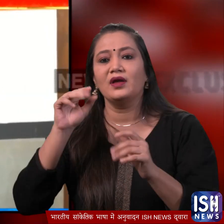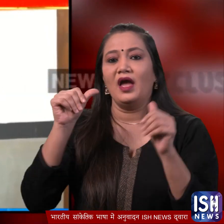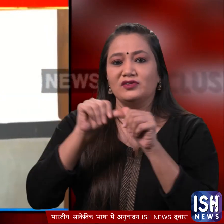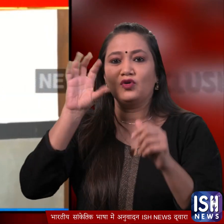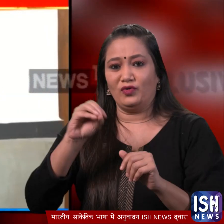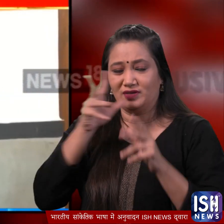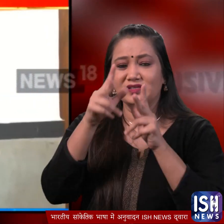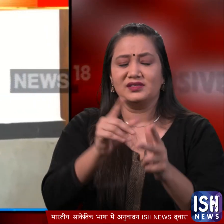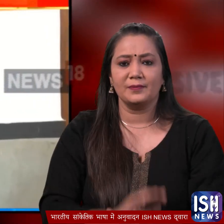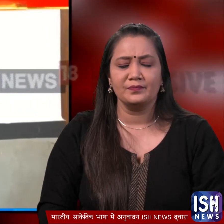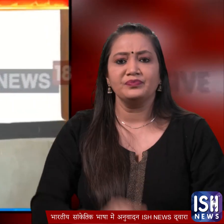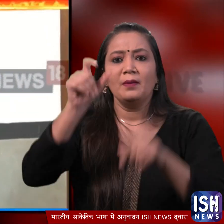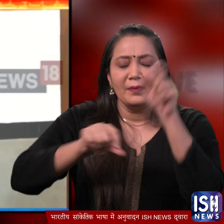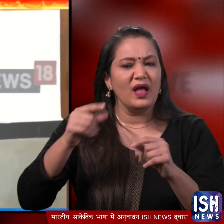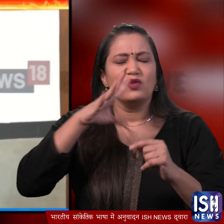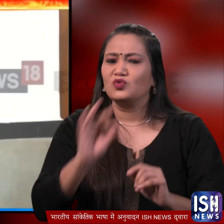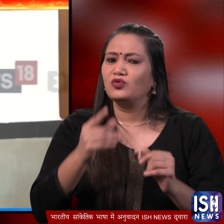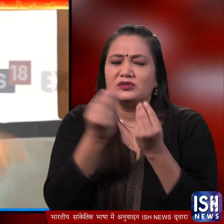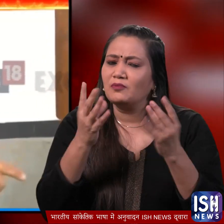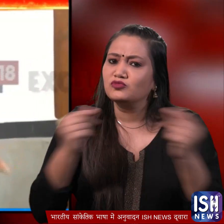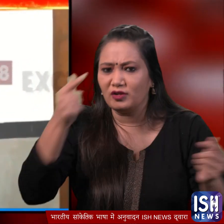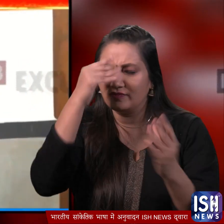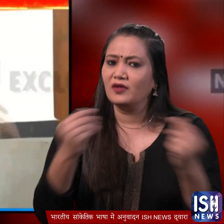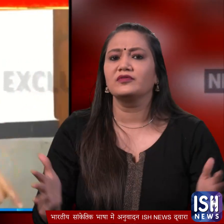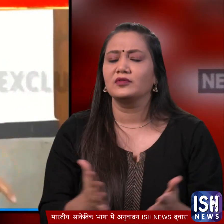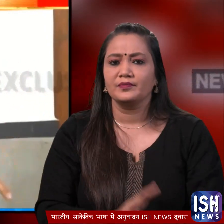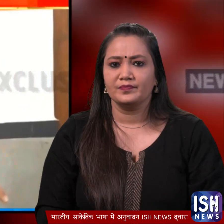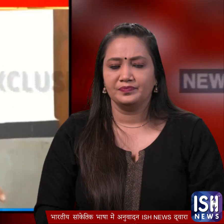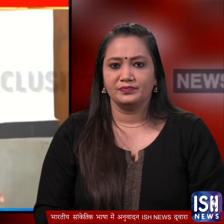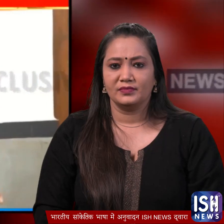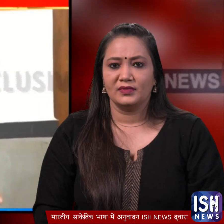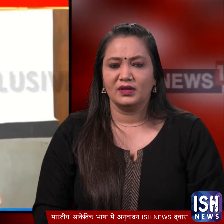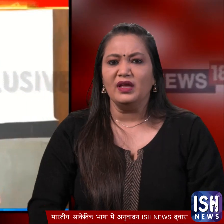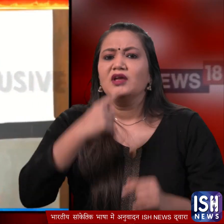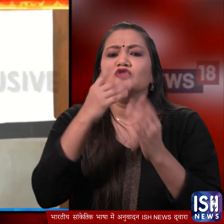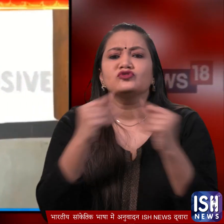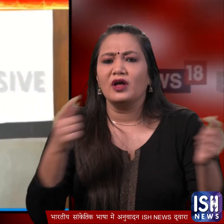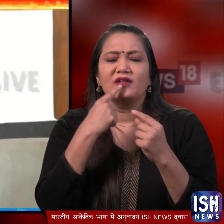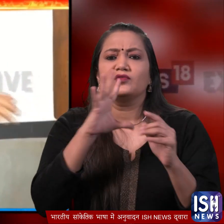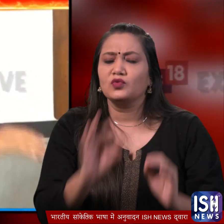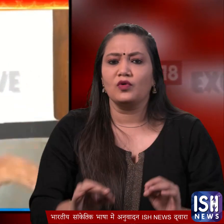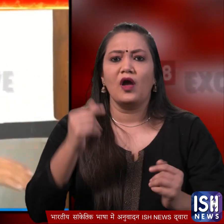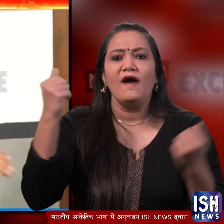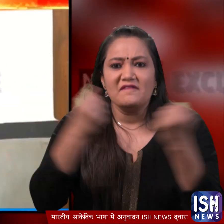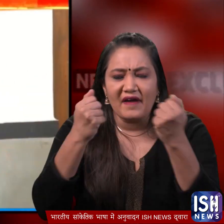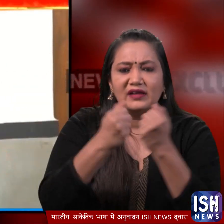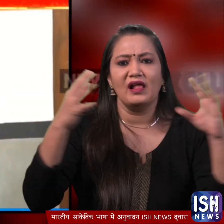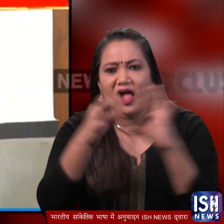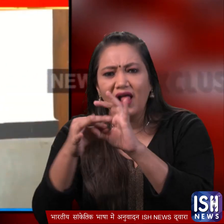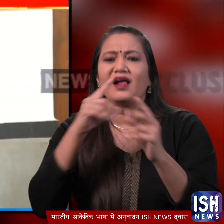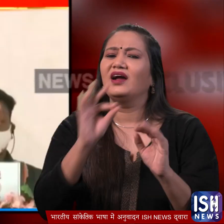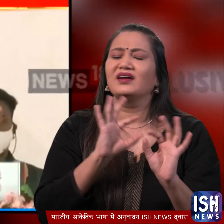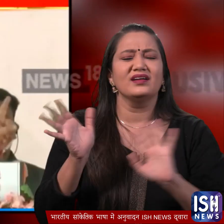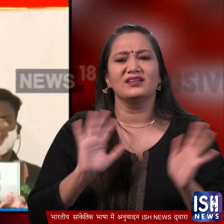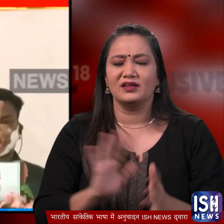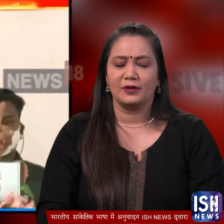ने कई पीड़ितों को इंसाफ नहीं मिलने का दावा किया। इनको इंसाफ की बात नहीं कर रहे हैं, वो दंगे को आन बान शान से जोड़